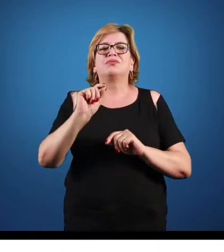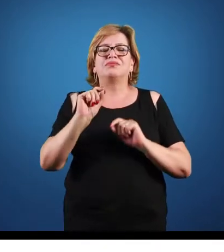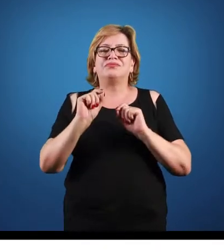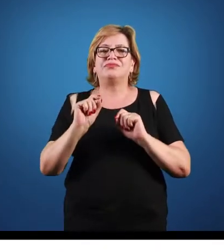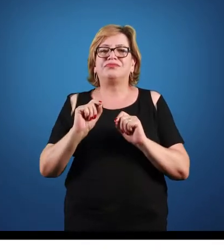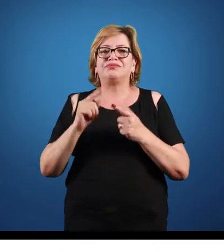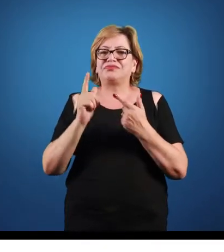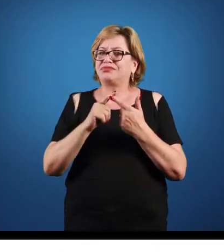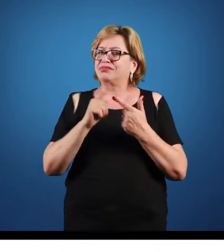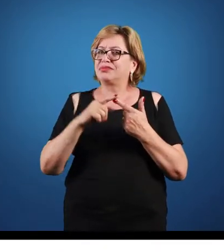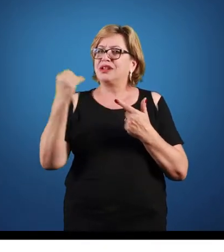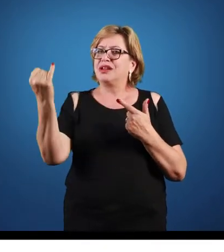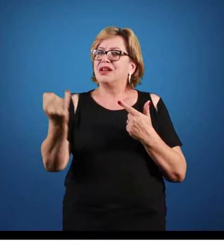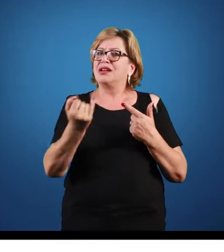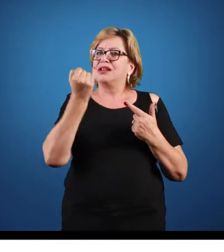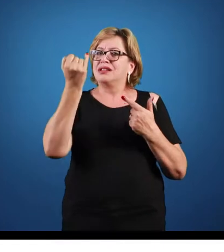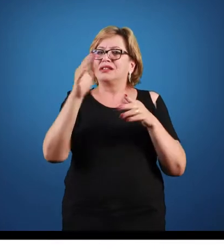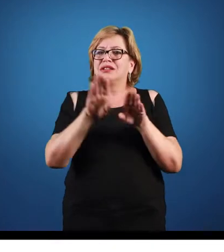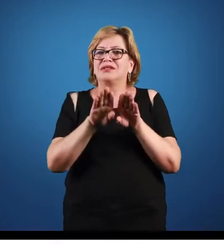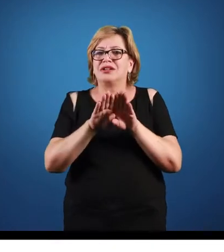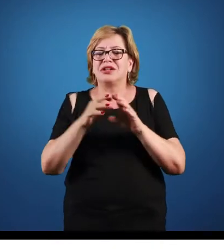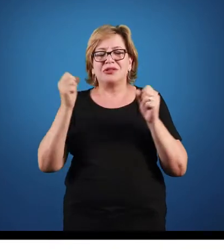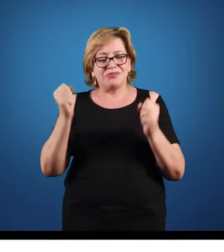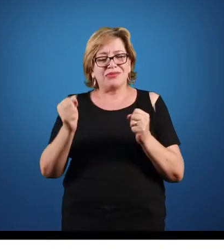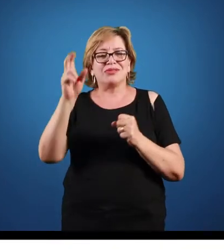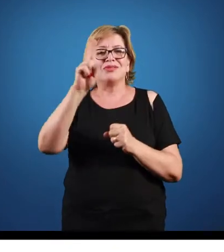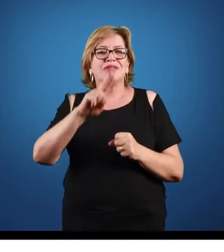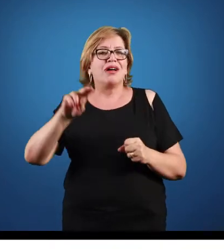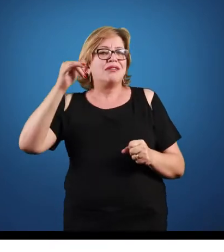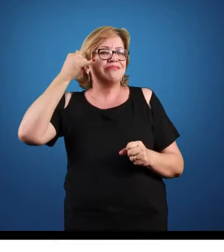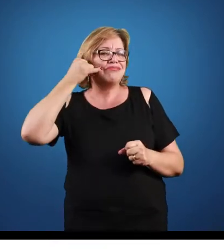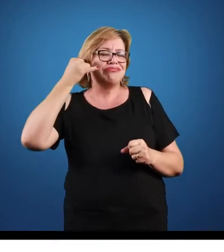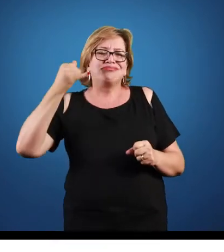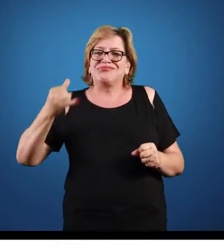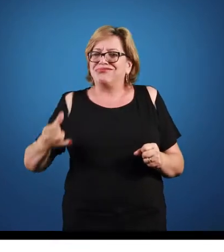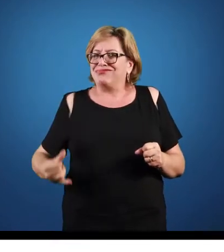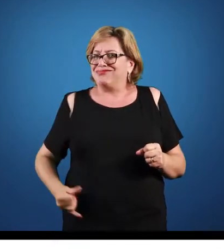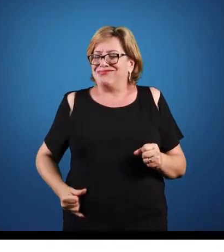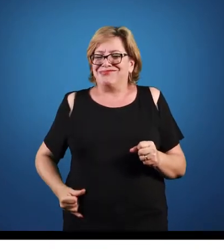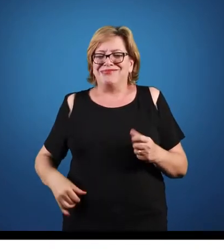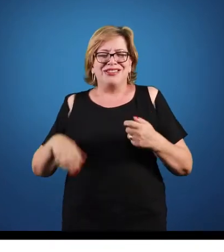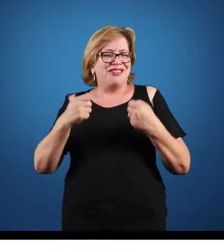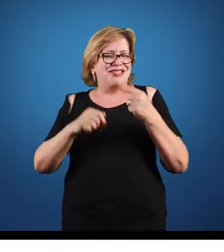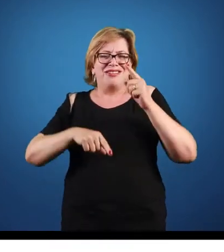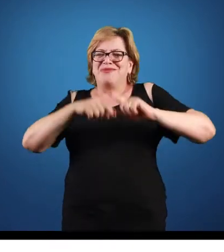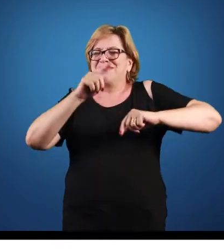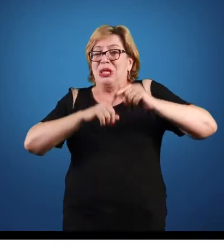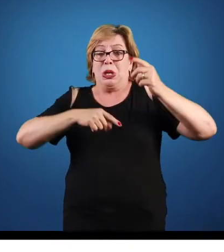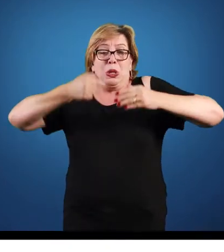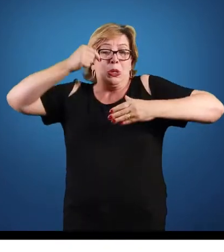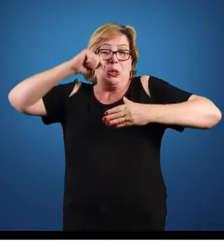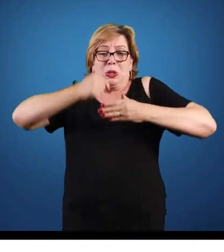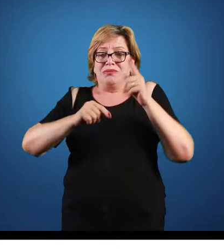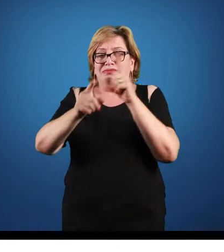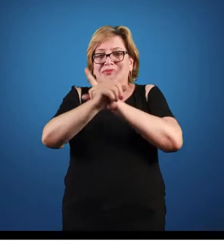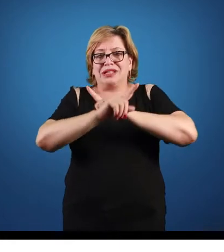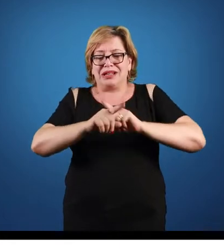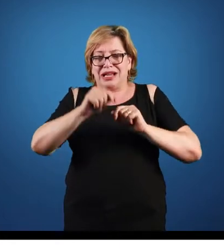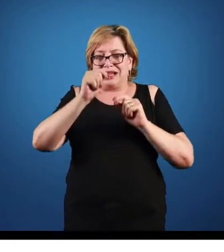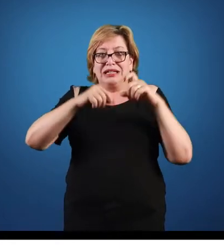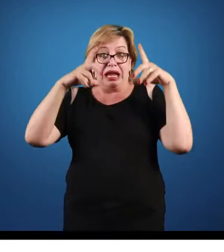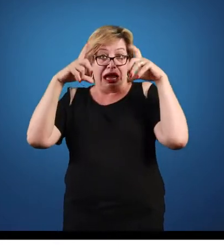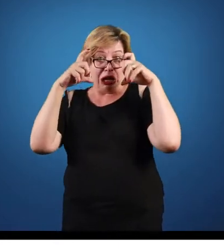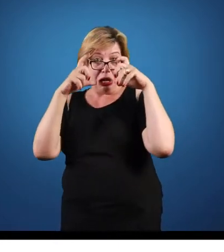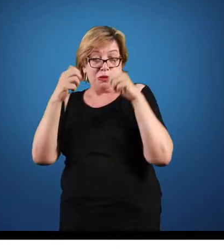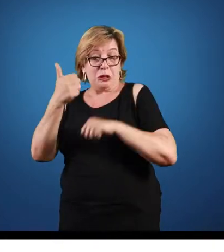outro aspecto que é interessante no stop motion que você pode fazer isso com o seu celular você não precisa de uma câmera profissional a gente vai usar uma câmera profissional aqui mas a gente